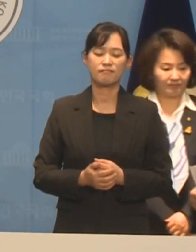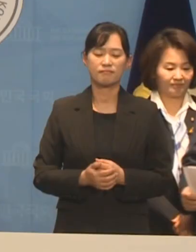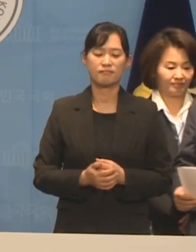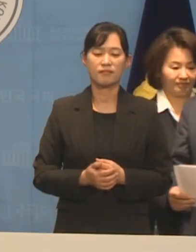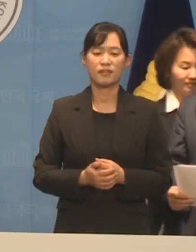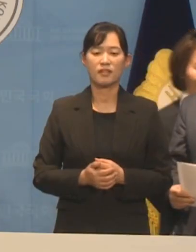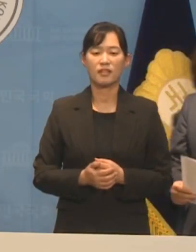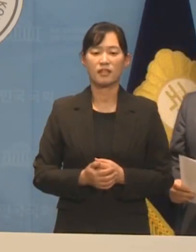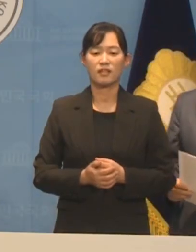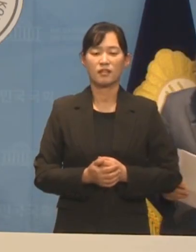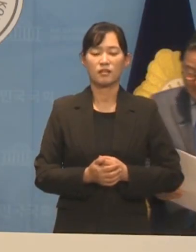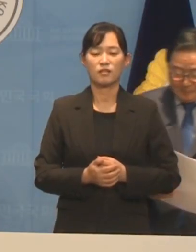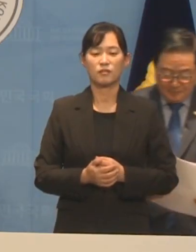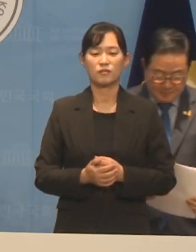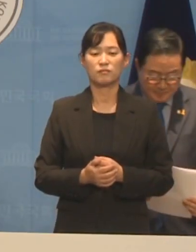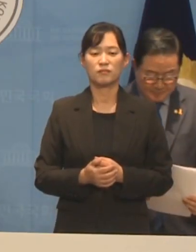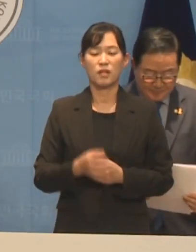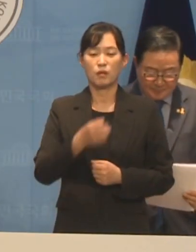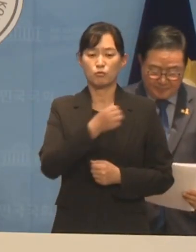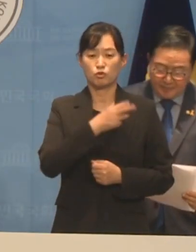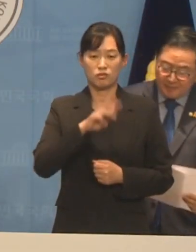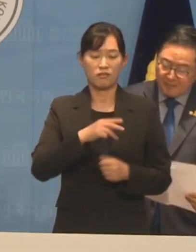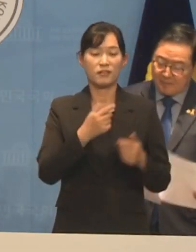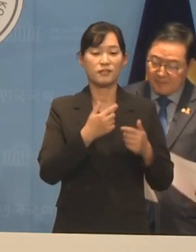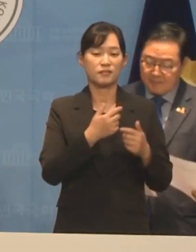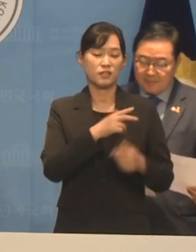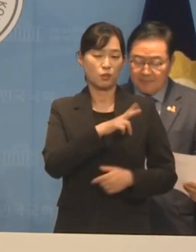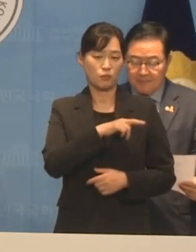네, 부천시 서영석 의원입니다.